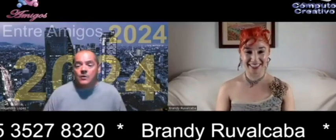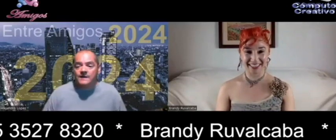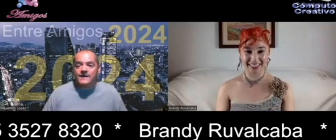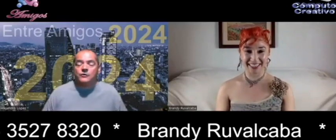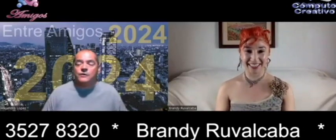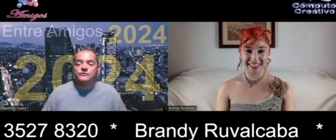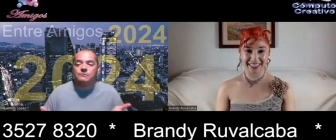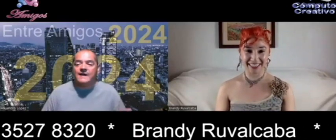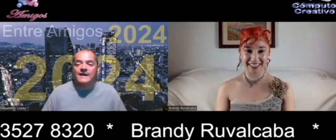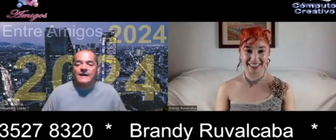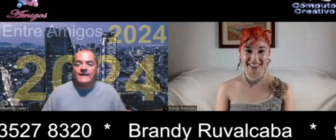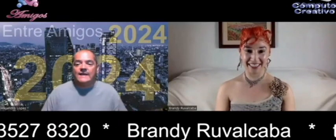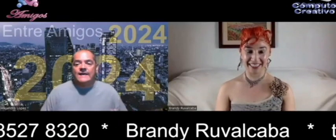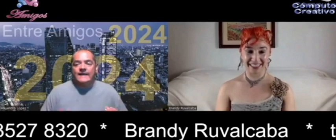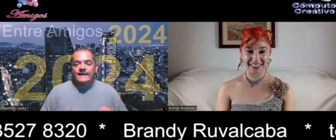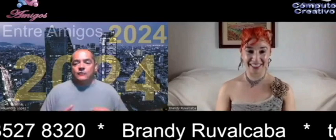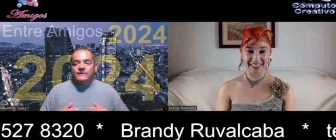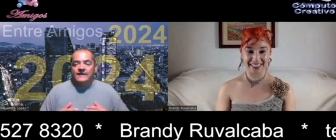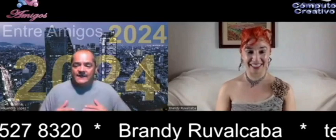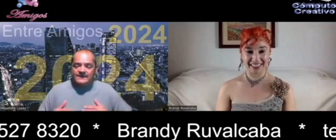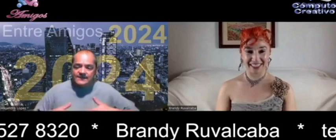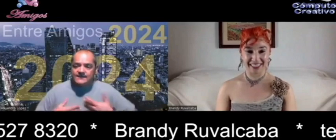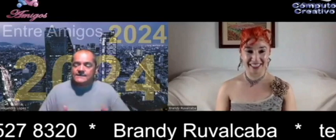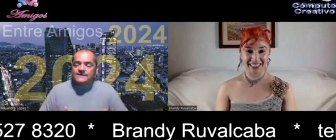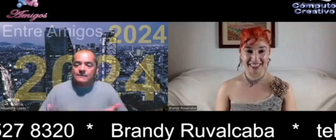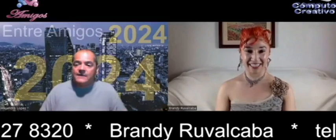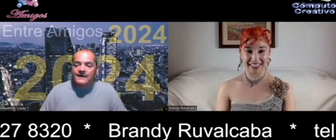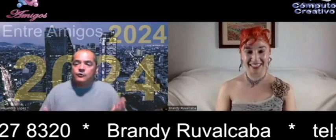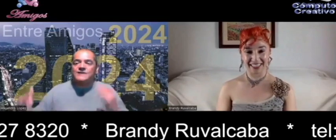el hawaiano es un baile en donde las